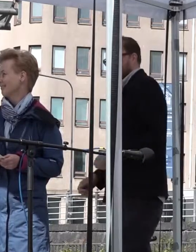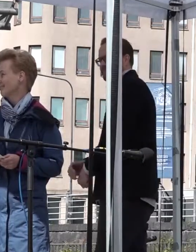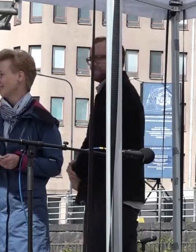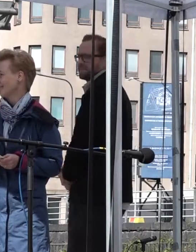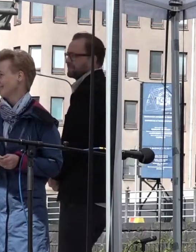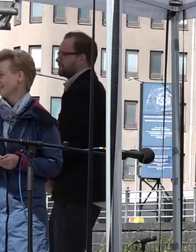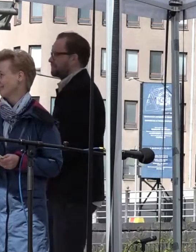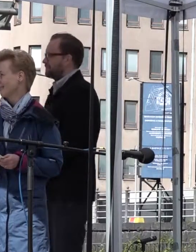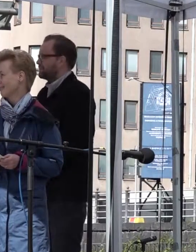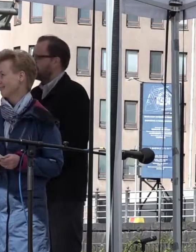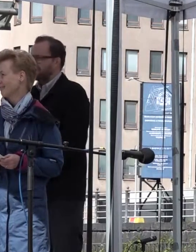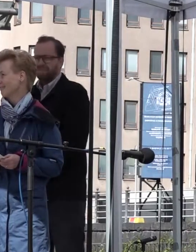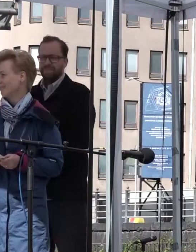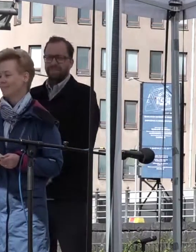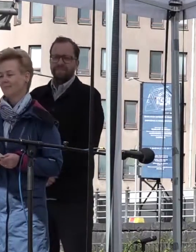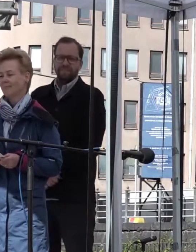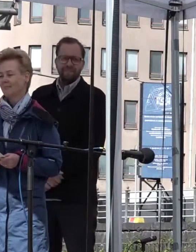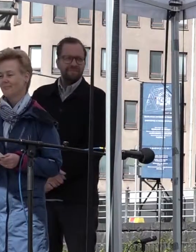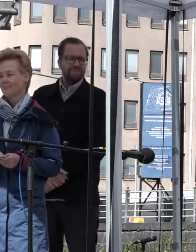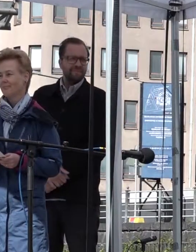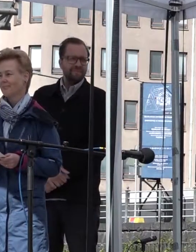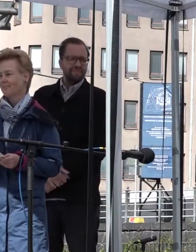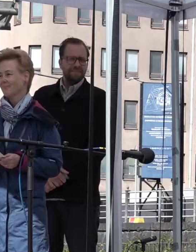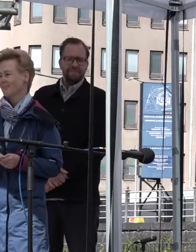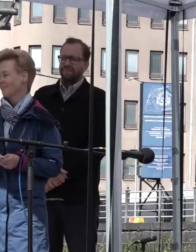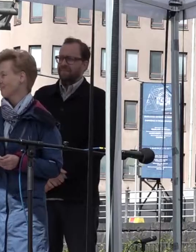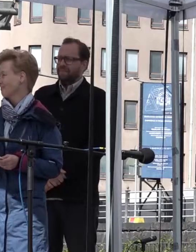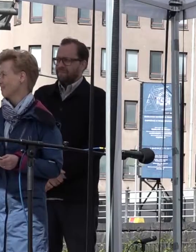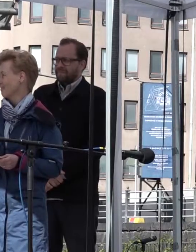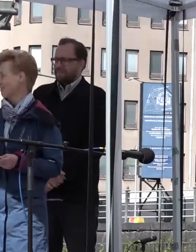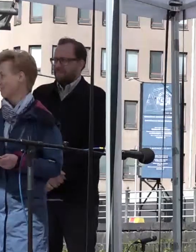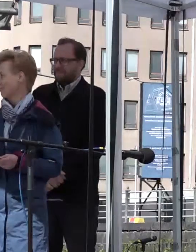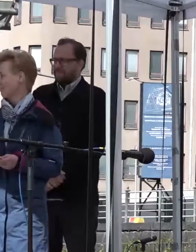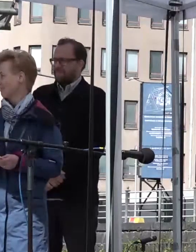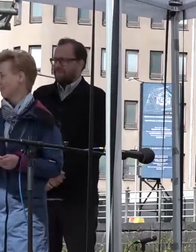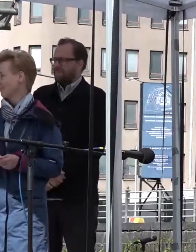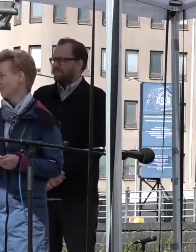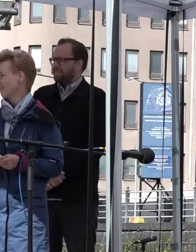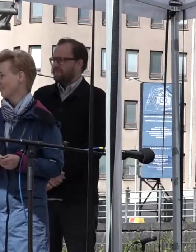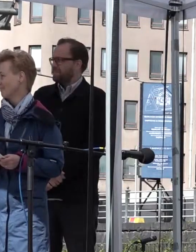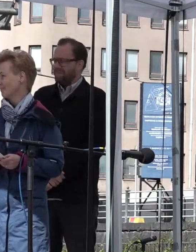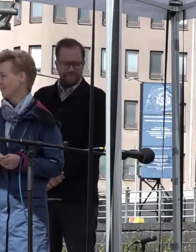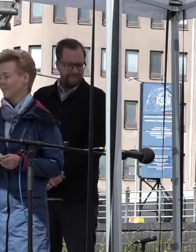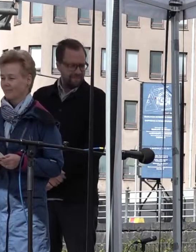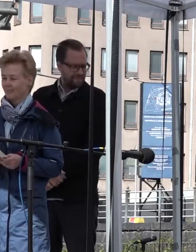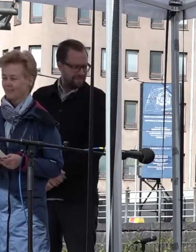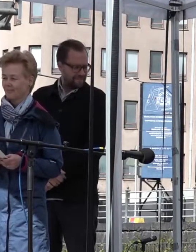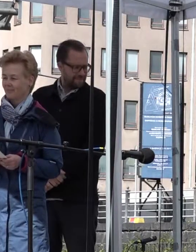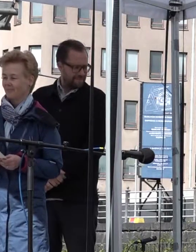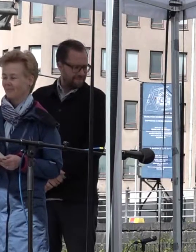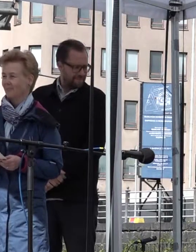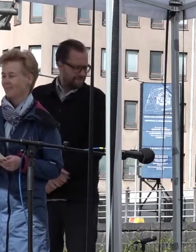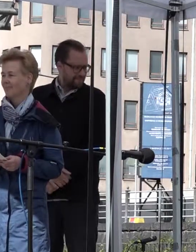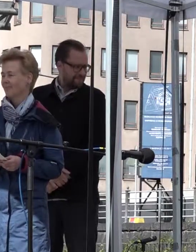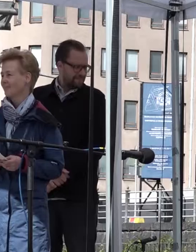valtakunnallisen vammaisneuvoston pääsihteeri. Ja tällä neuvostolla ja sen tulevalla muodostelmalla on tärkeä rooli tämän